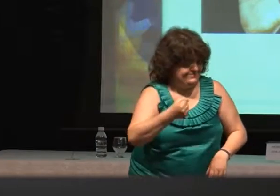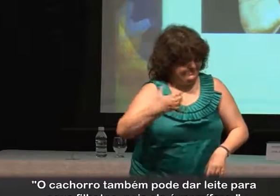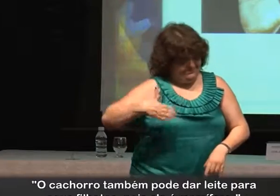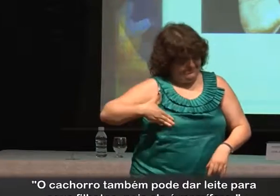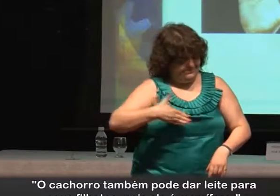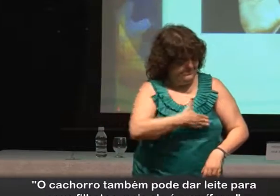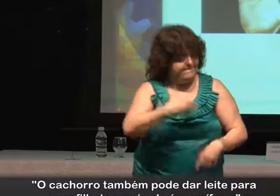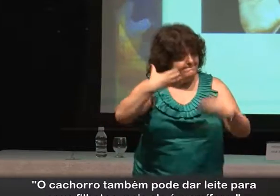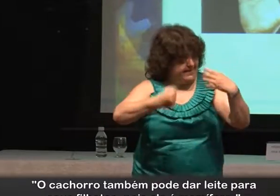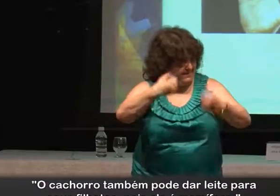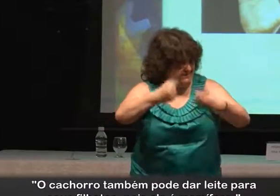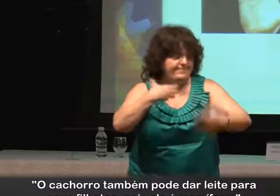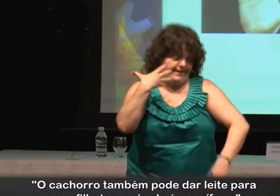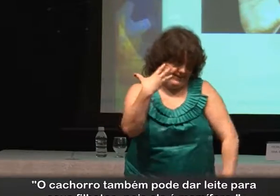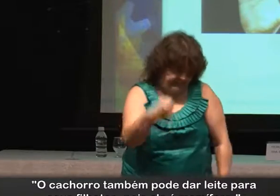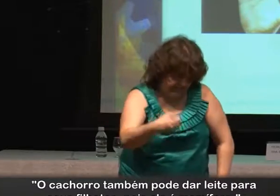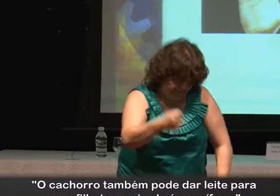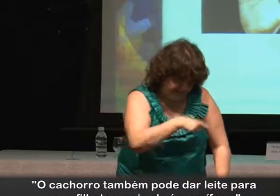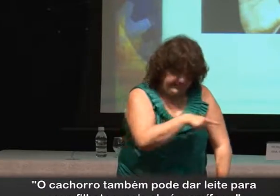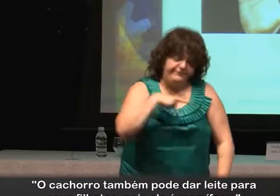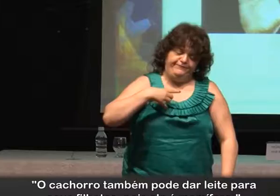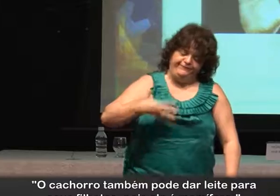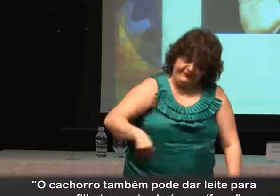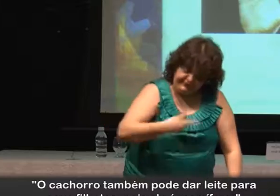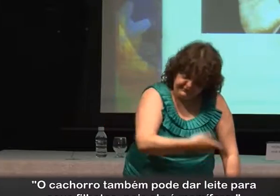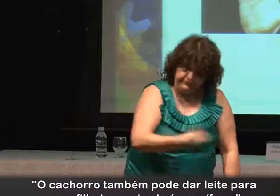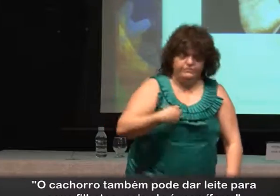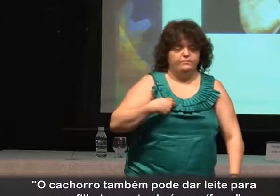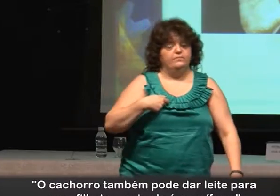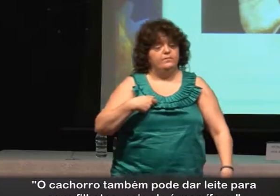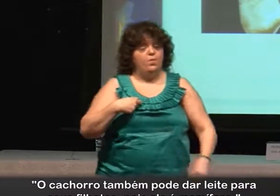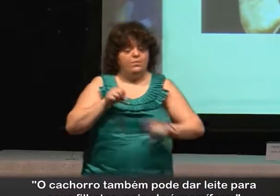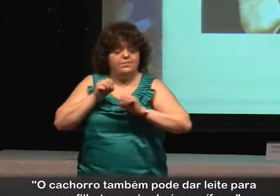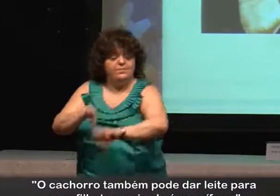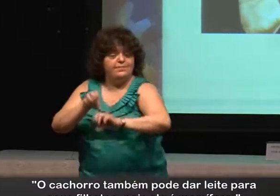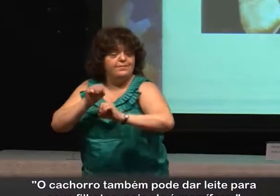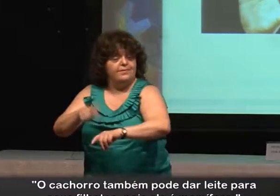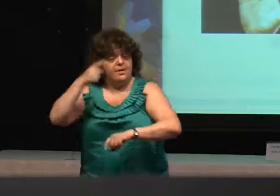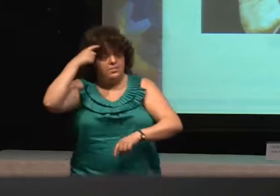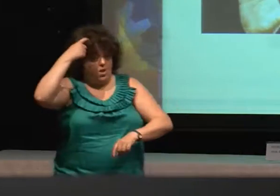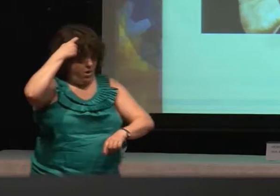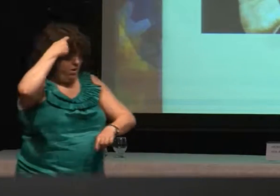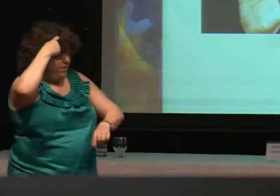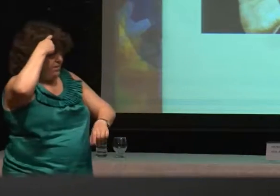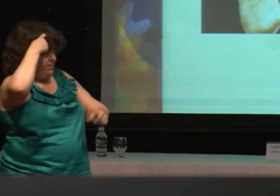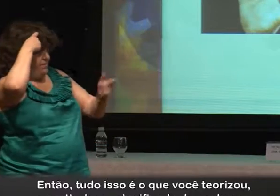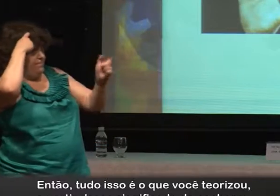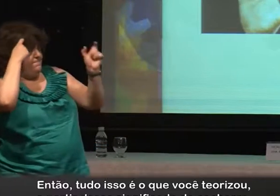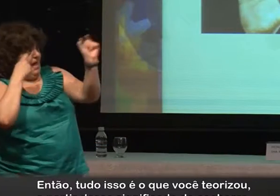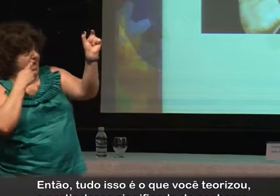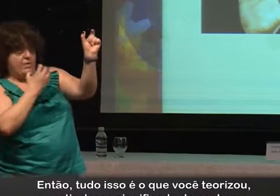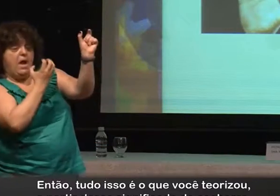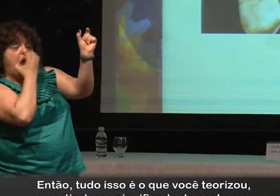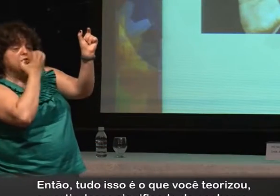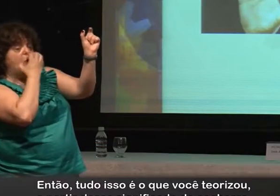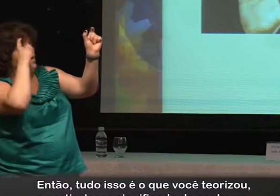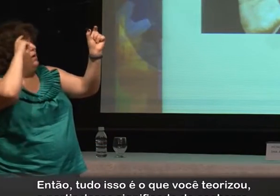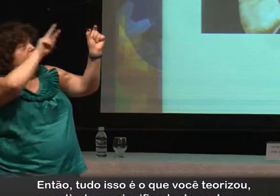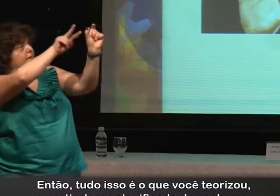O cachorro também pode dar leite para os seus filhotes, ele é um mamífero. Então, tudo isso é o que